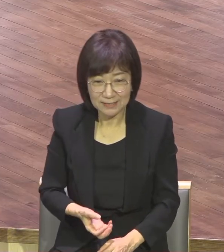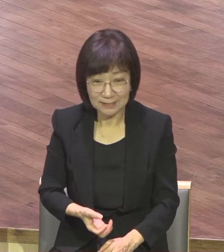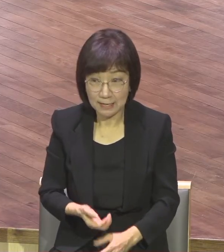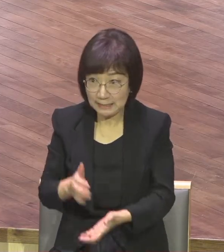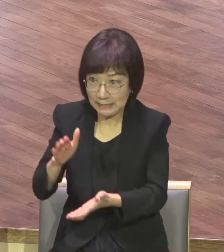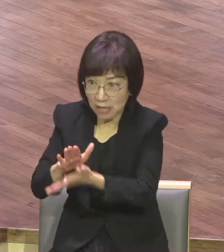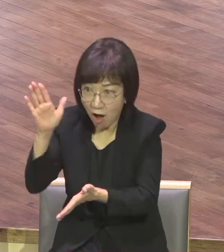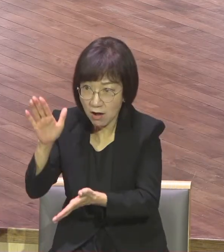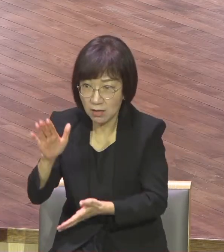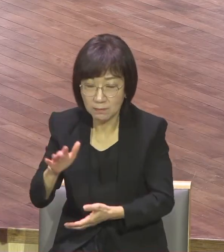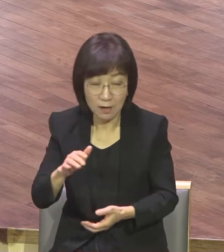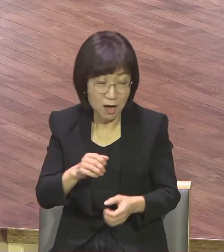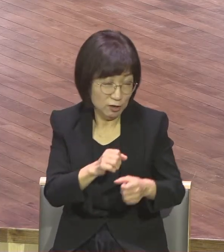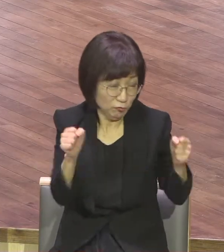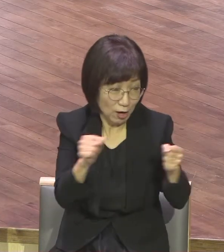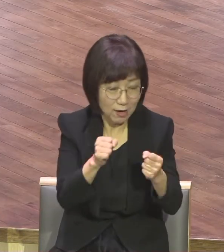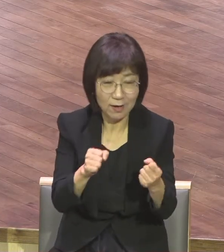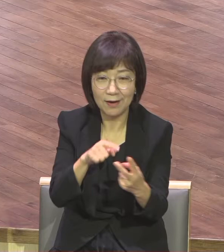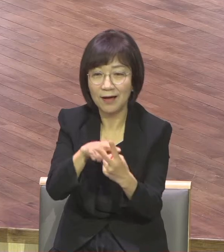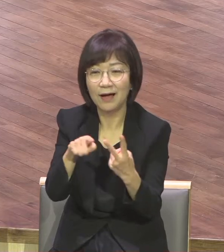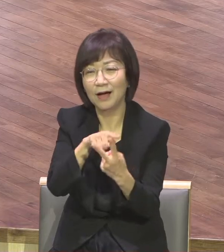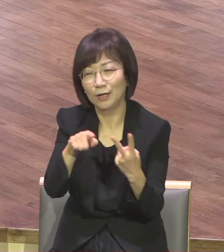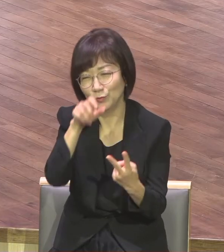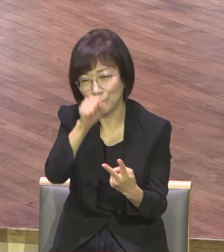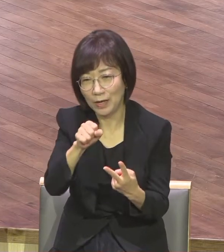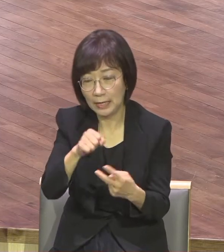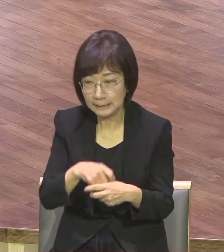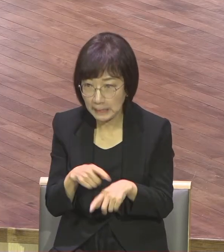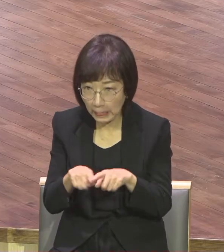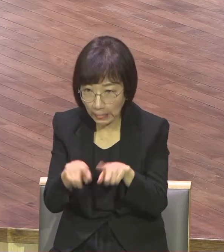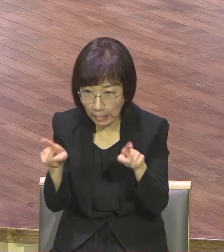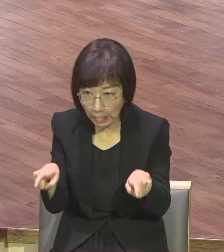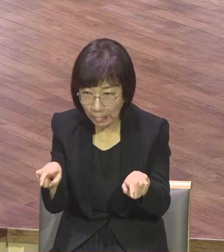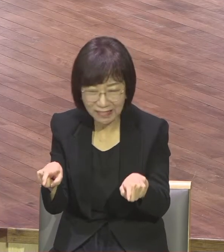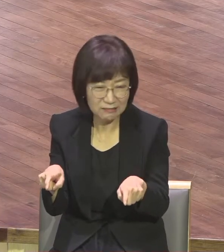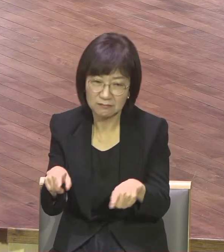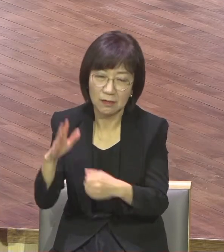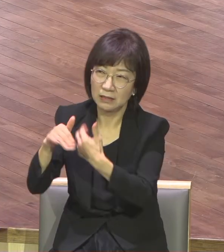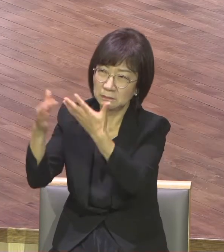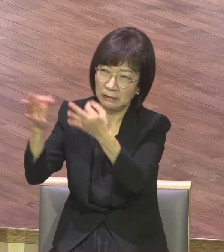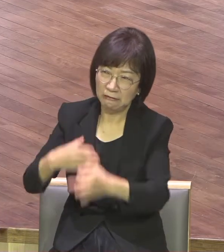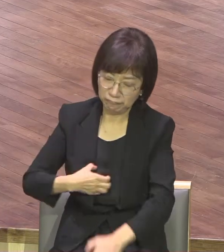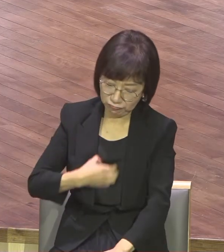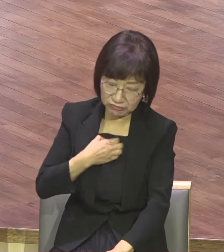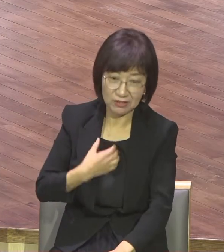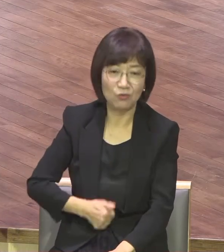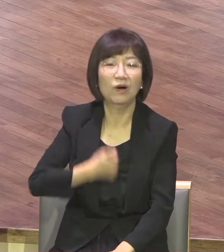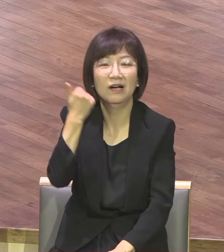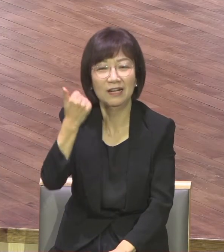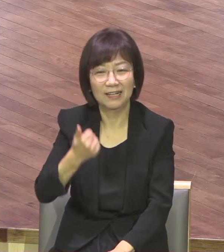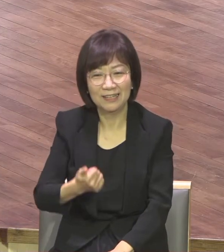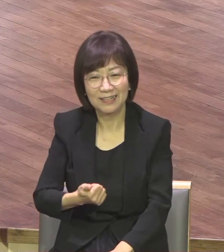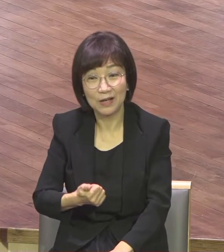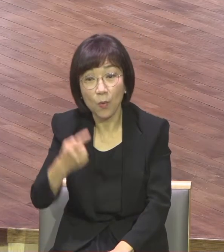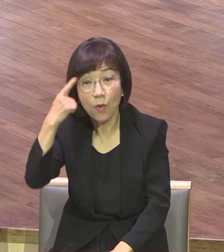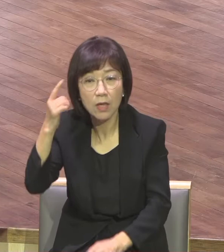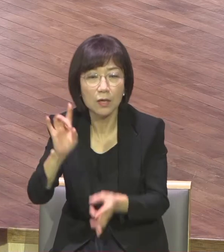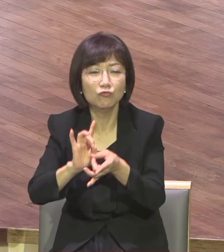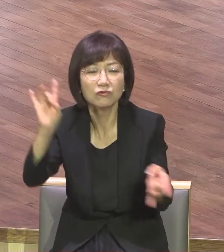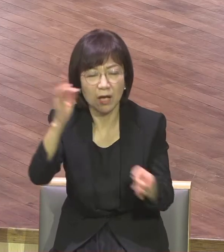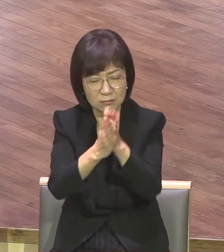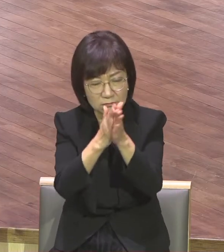뜨겁지도 차지도 아니. 하나님은요 두 마음을 품은 것을 가장 싫어하세요. 그것이 바로 우상